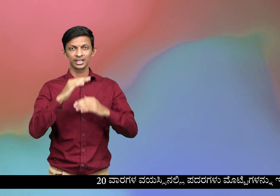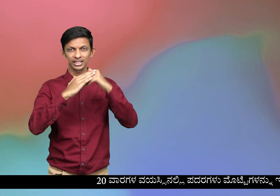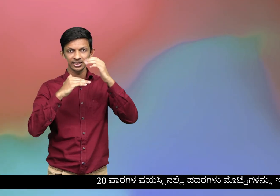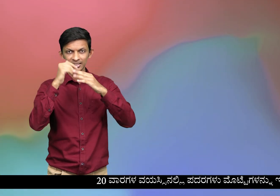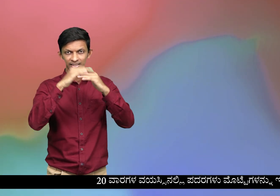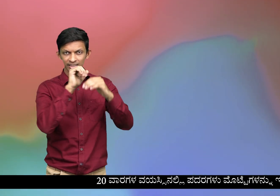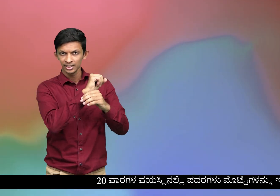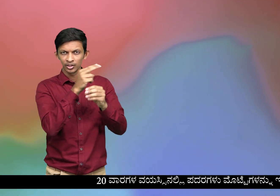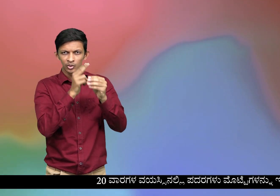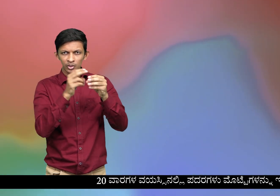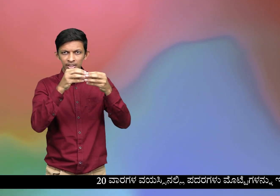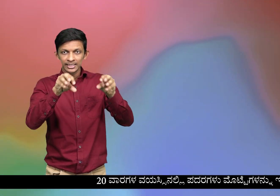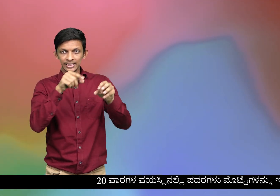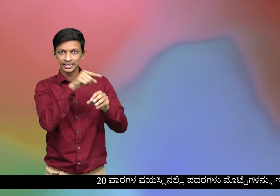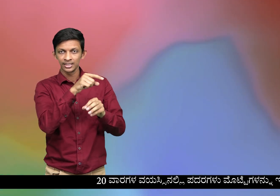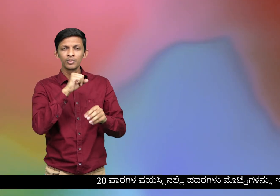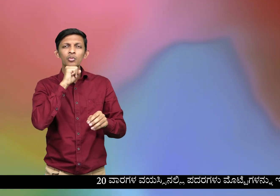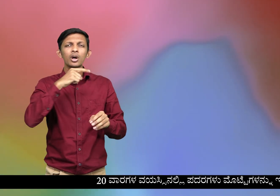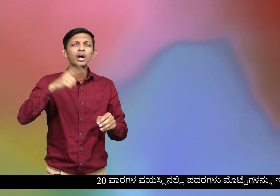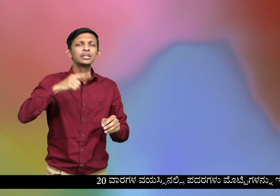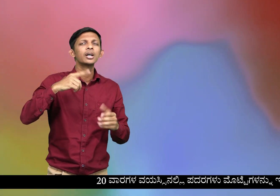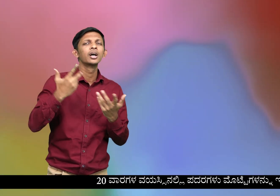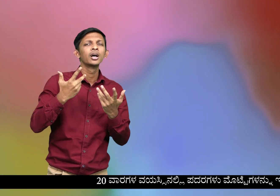ಇಪ್ಪತ್ತು ವಾರಗಳ ವಯಸ್ಸಿನಲ್ಲಿ ಪದರಗಳು ಮೊಟ್ಟೆಗಳನ್ನು ಇಡುತ್ತವೆ.